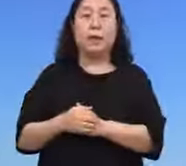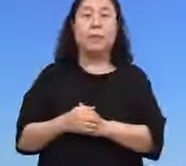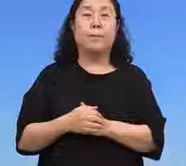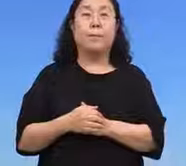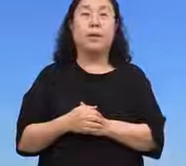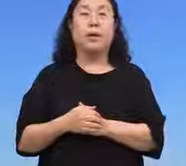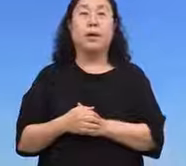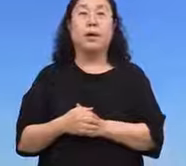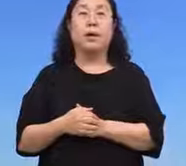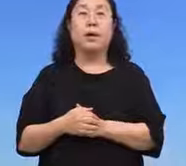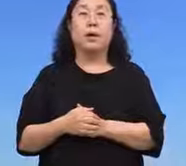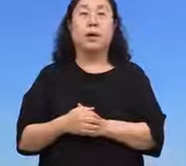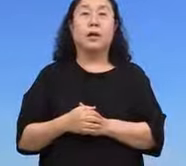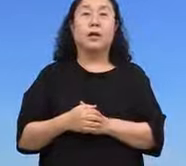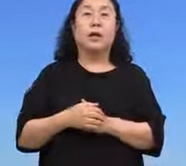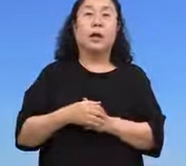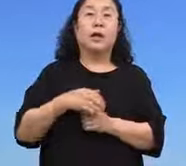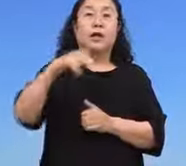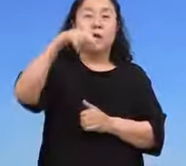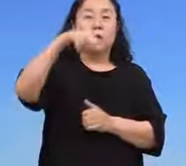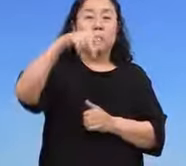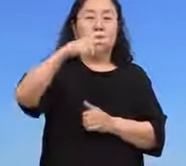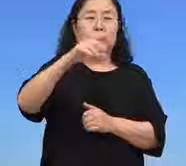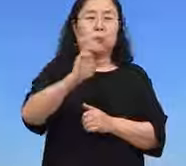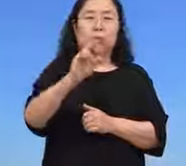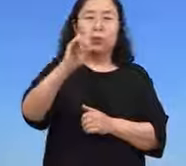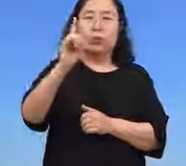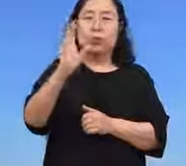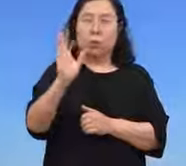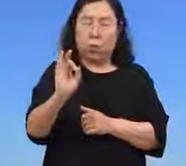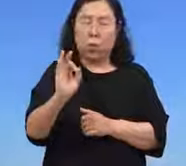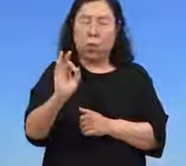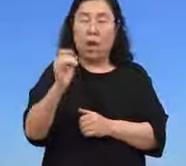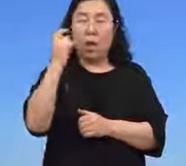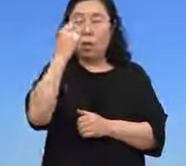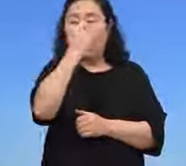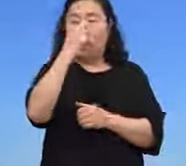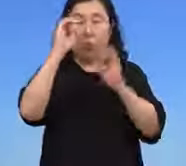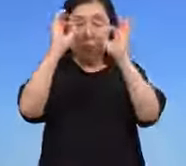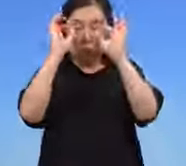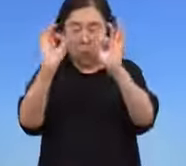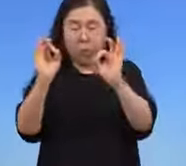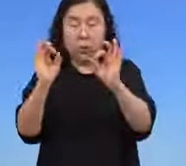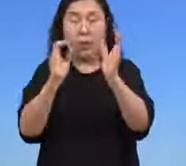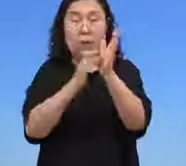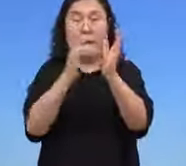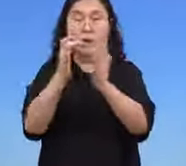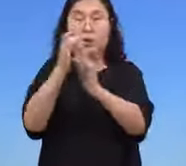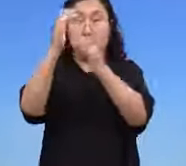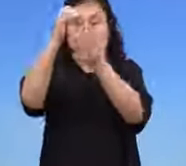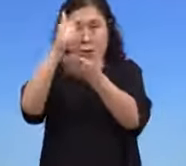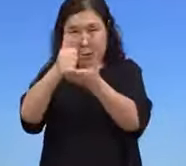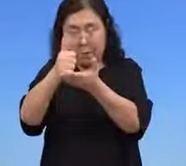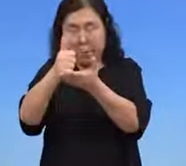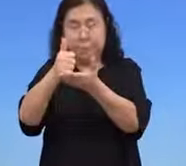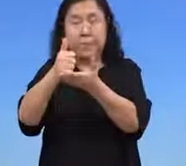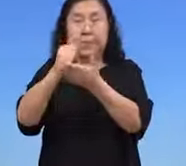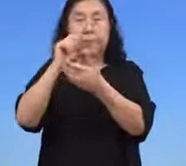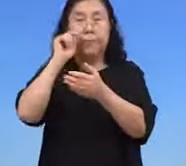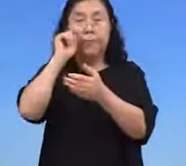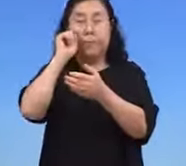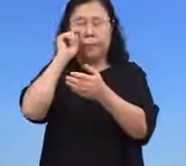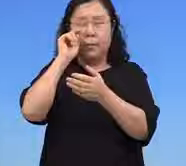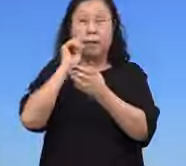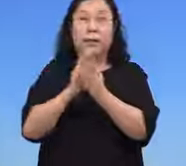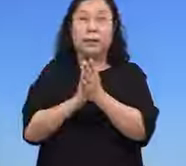쓴 중동의 눈으로 본 예수, 그러니까 그 예수님이 사셨던 그 지역 정서로 성경을 풀어서